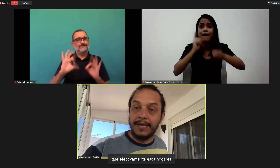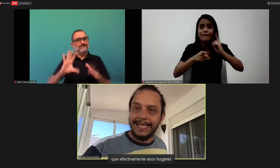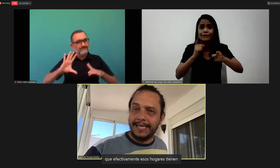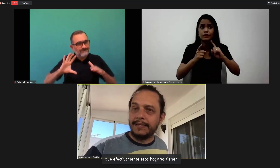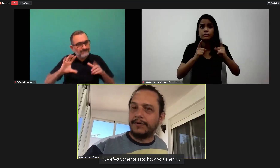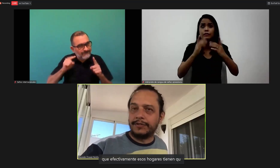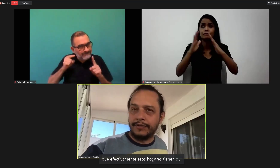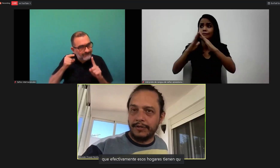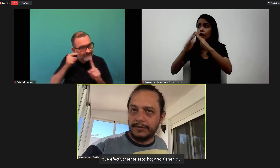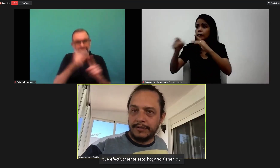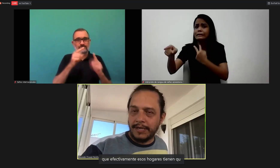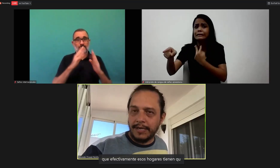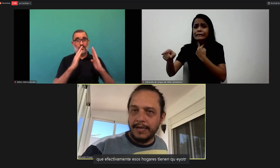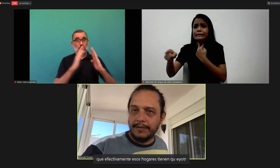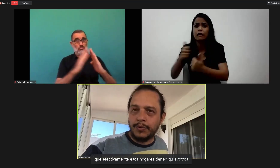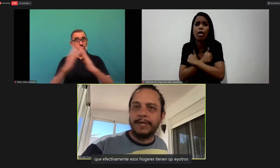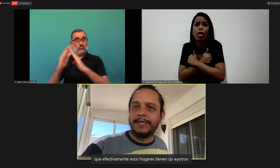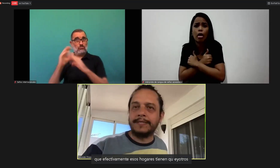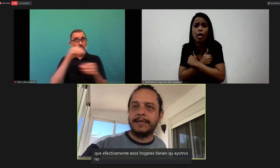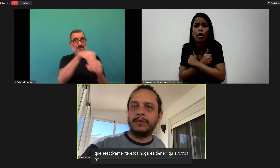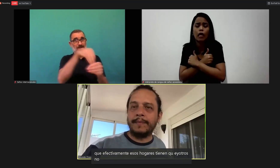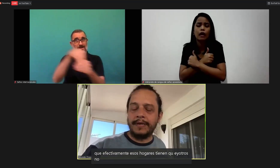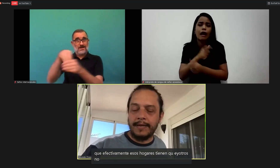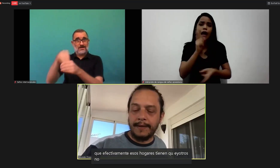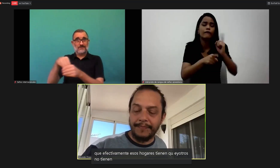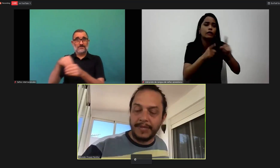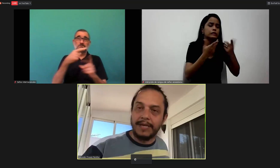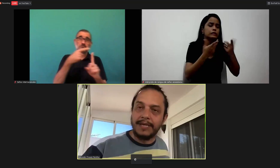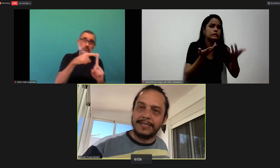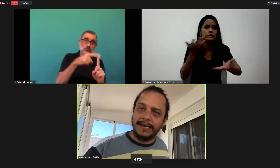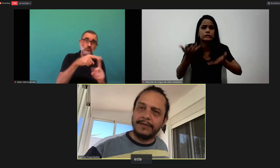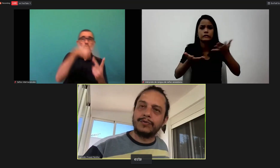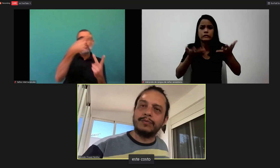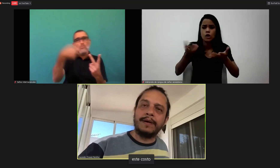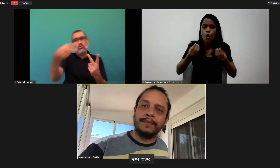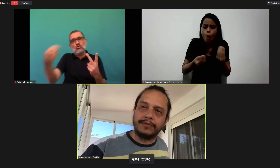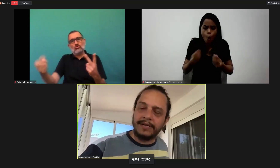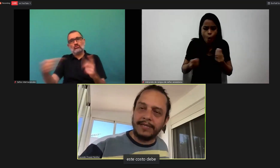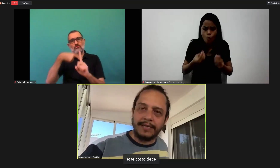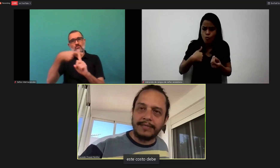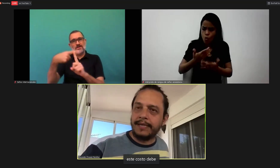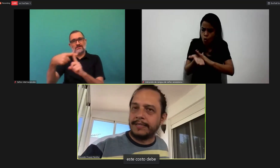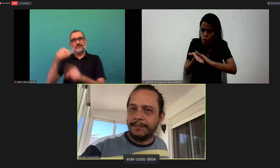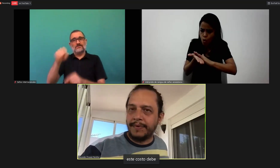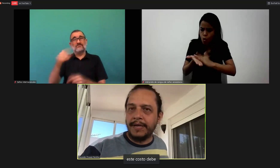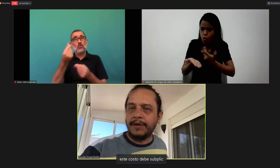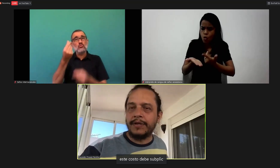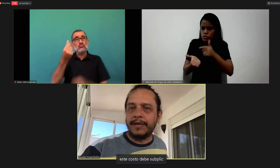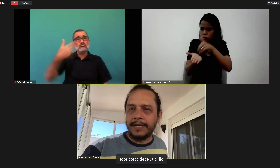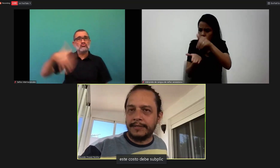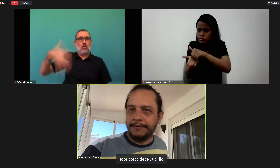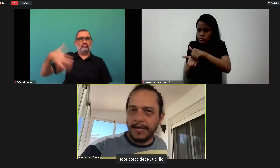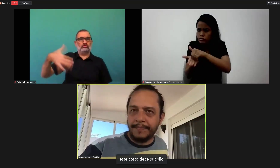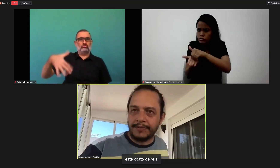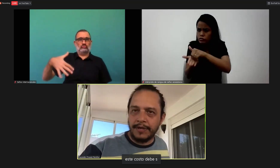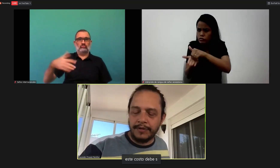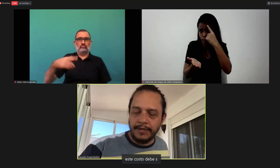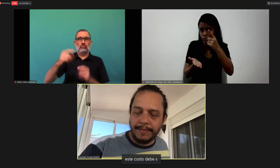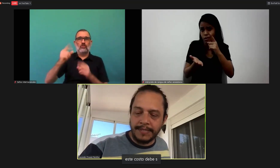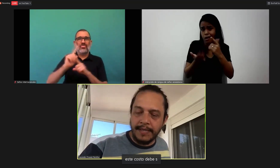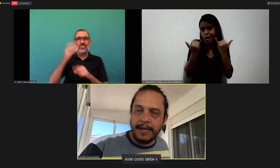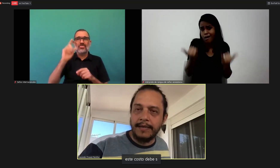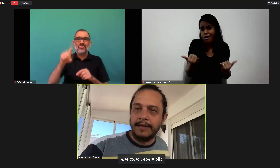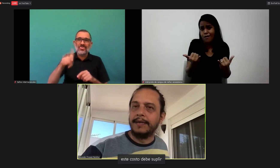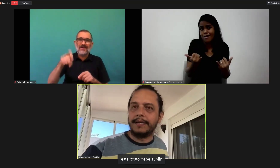tienen. Y este costo tiene que suplirse de alguna manera. Si a esto sumamos las tasas de desempleo y de inactividad de personas